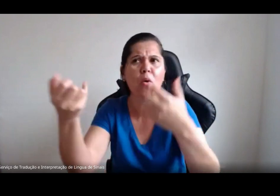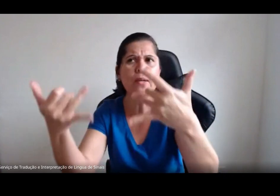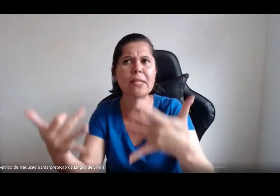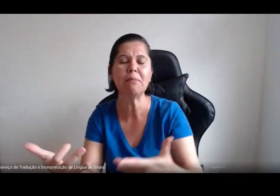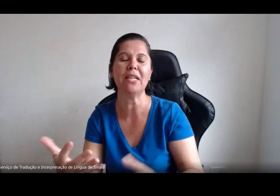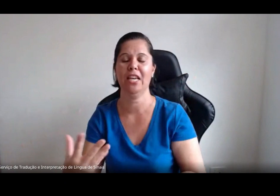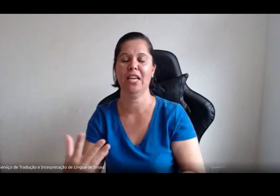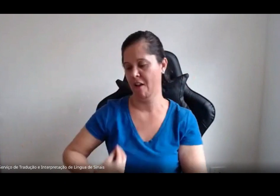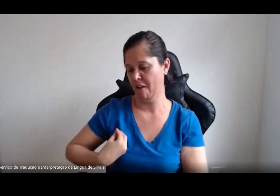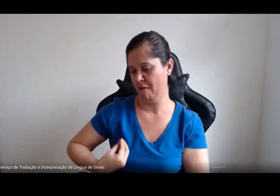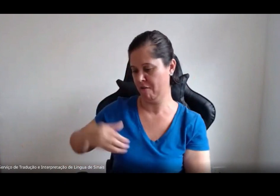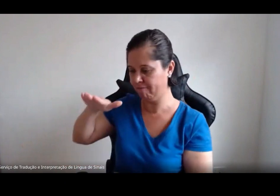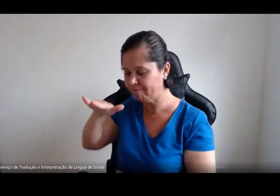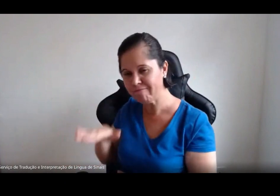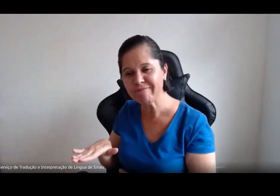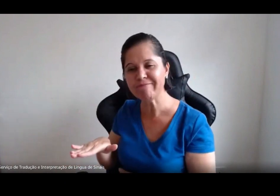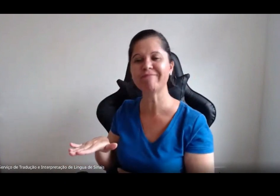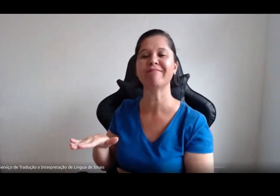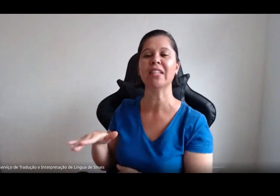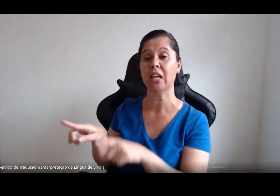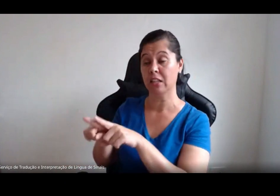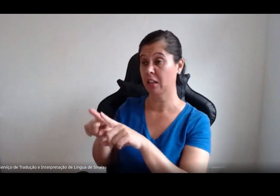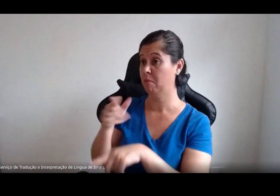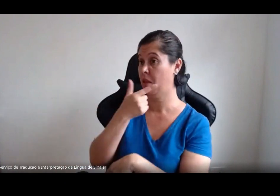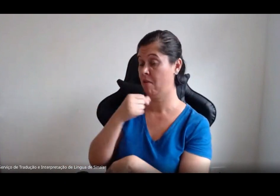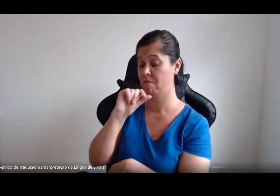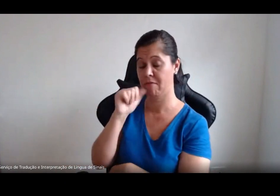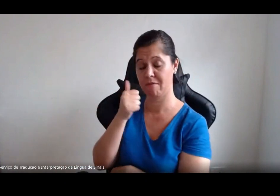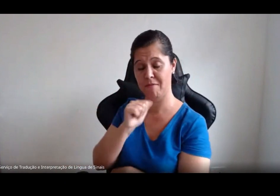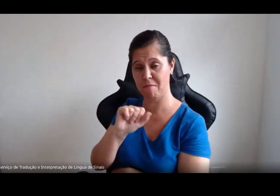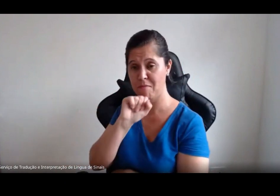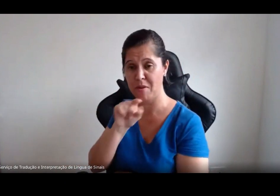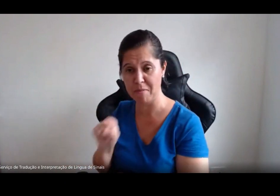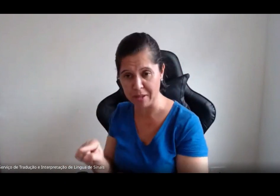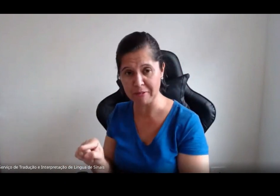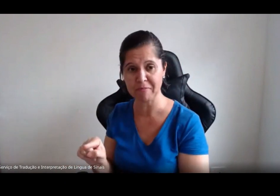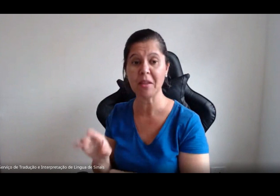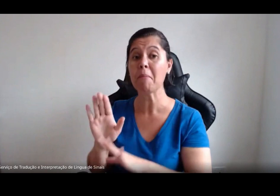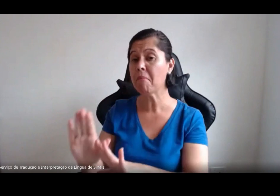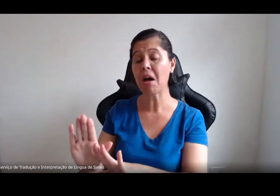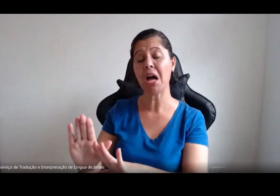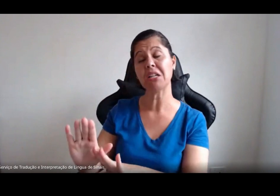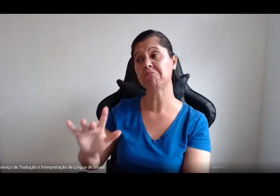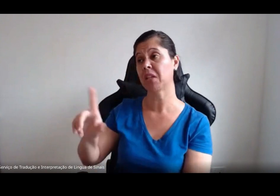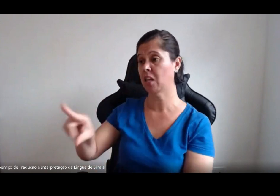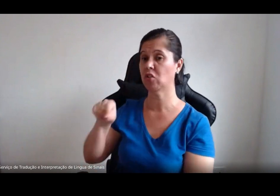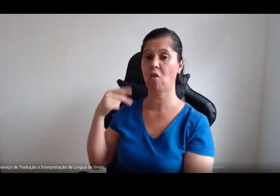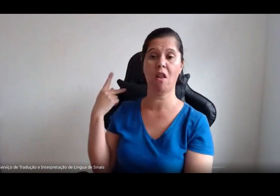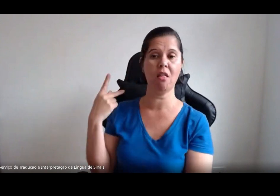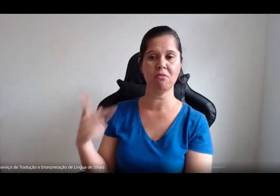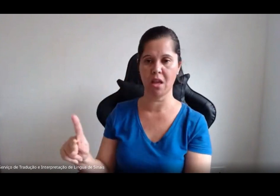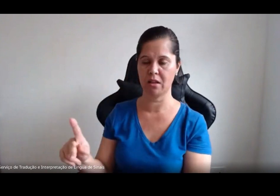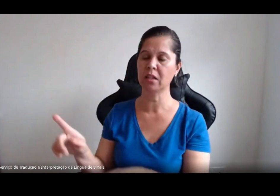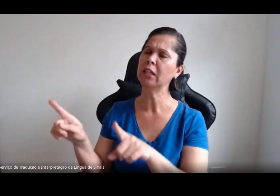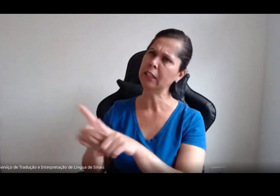fala de sua infância, de seus pais. Ele nem fala de sua infância, né? Ele fala de seus pais. São segmentos por ele escolhidos,